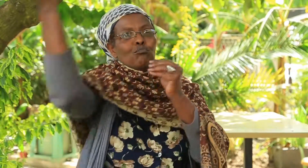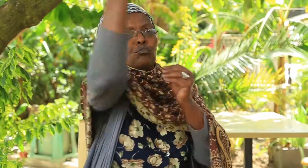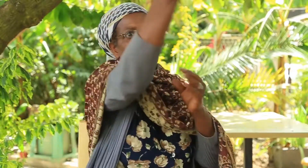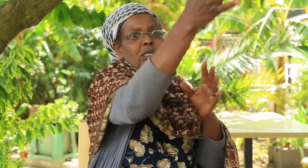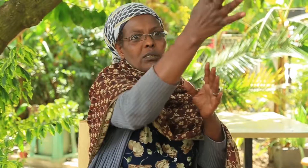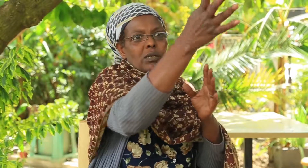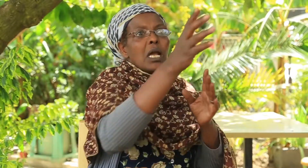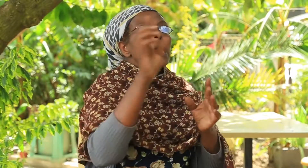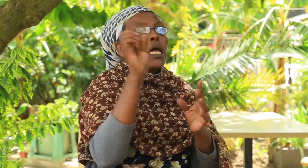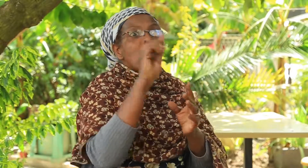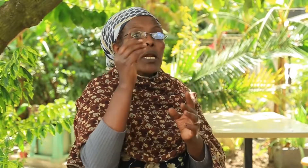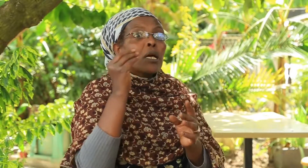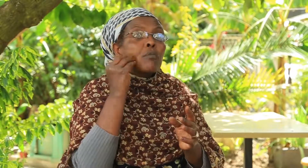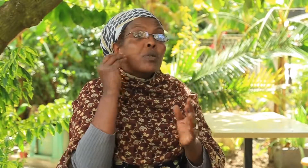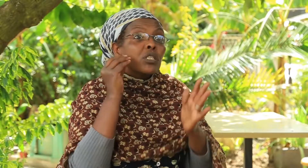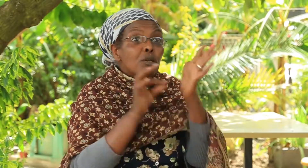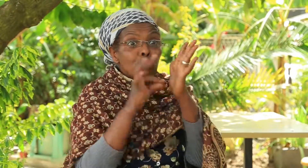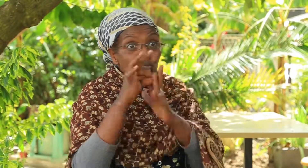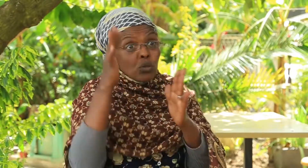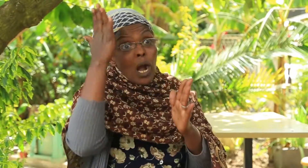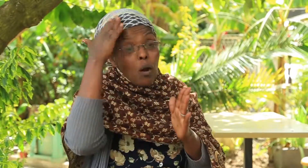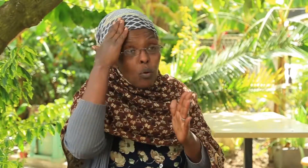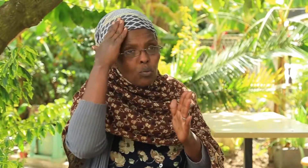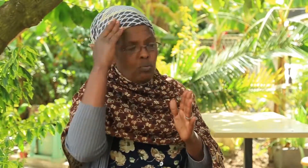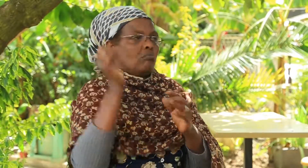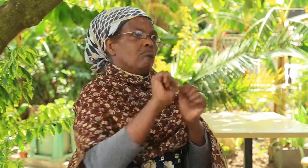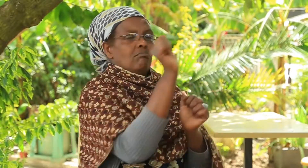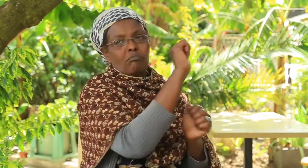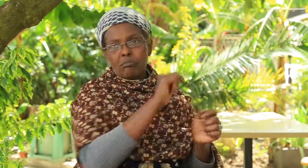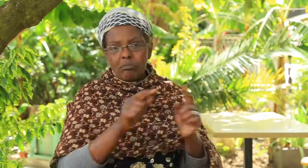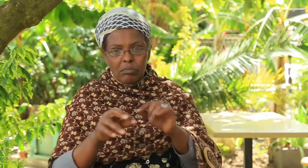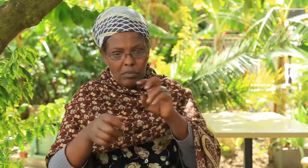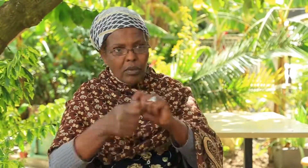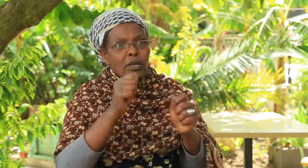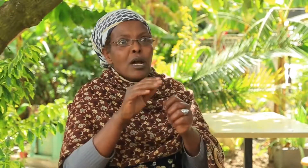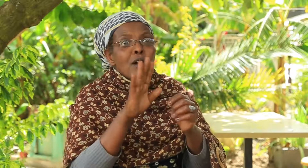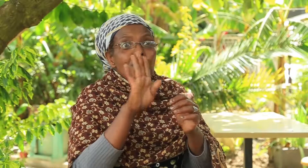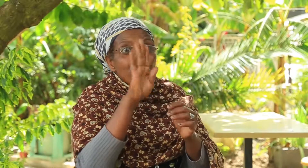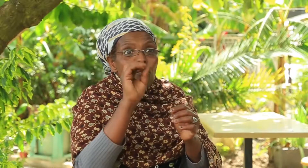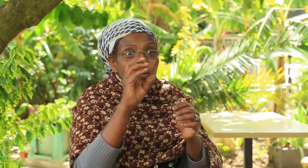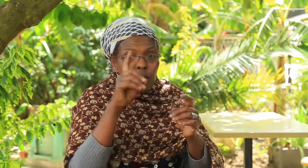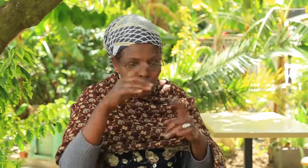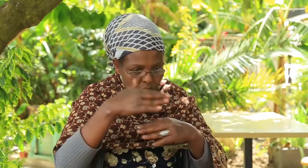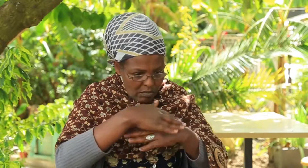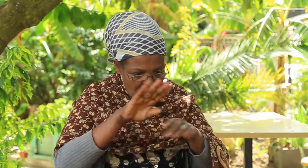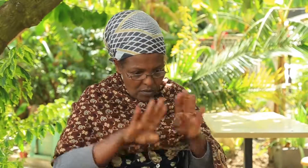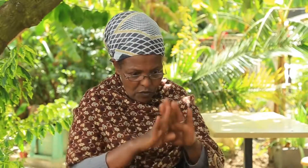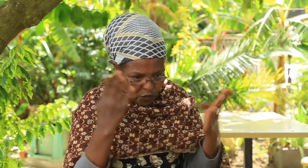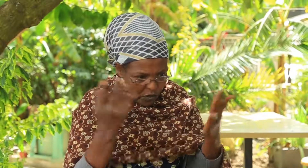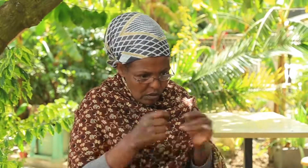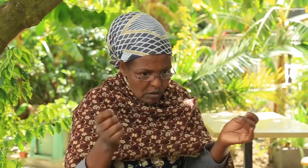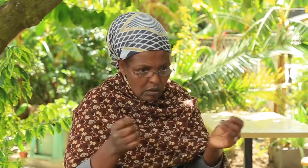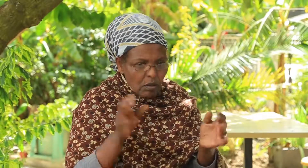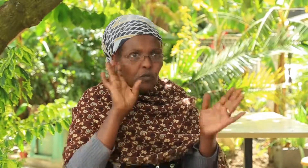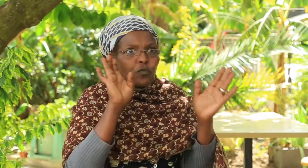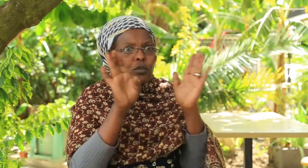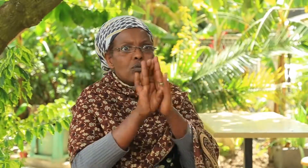በተለያዩ ጊዜ በቀበሌ በኩል Sometimes they used to send me pictures, letters, and their addresses